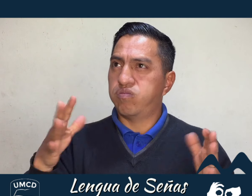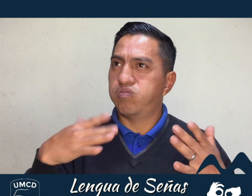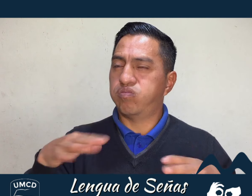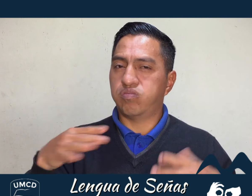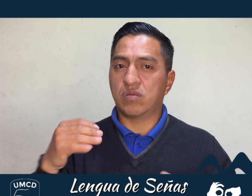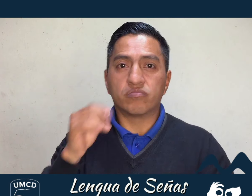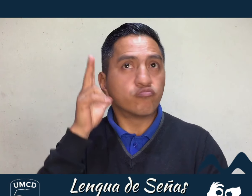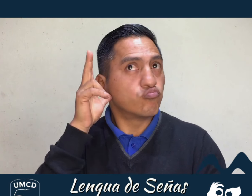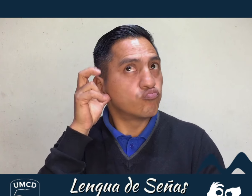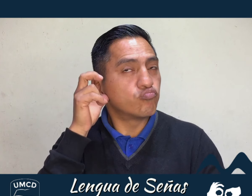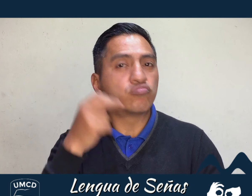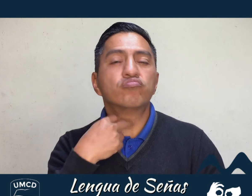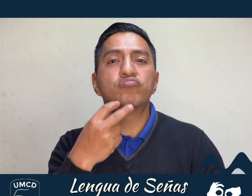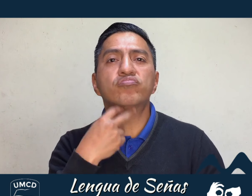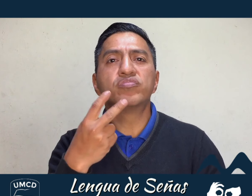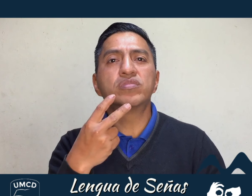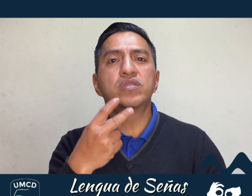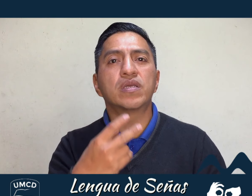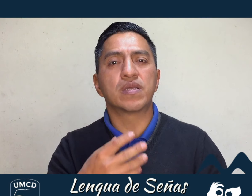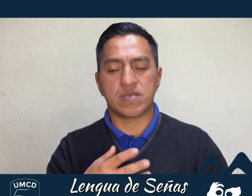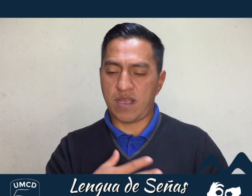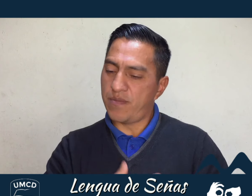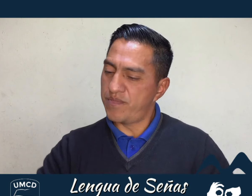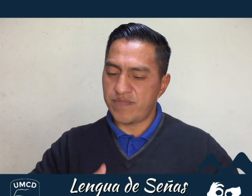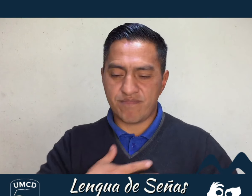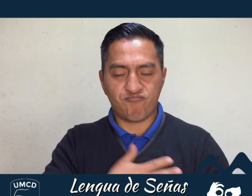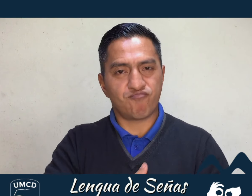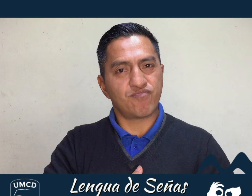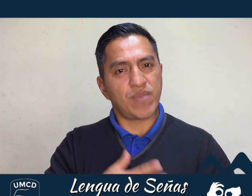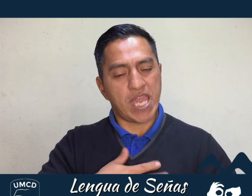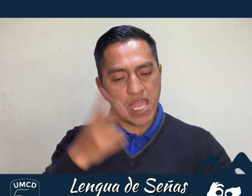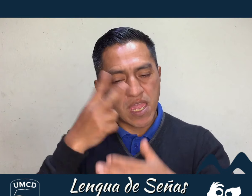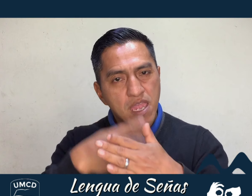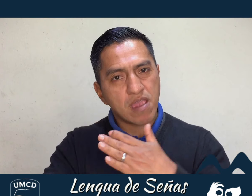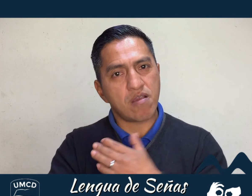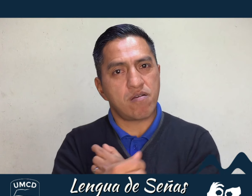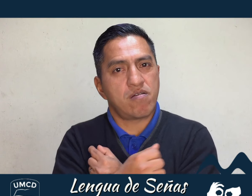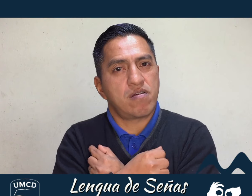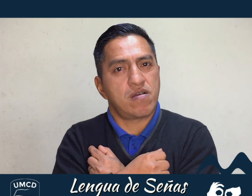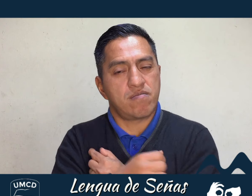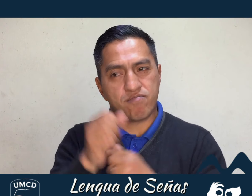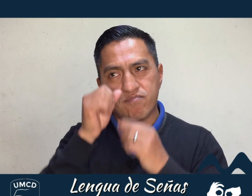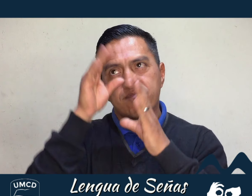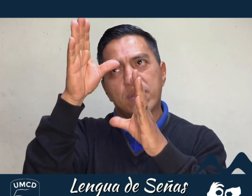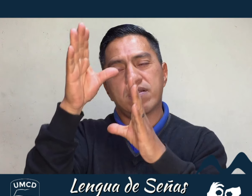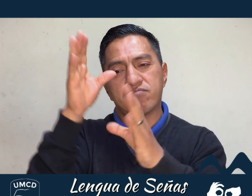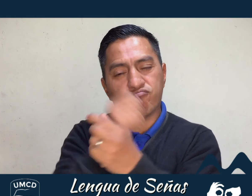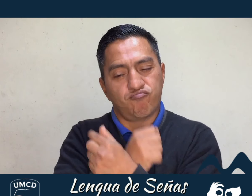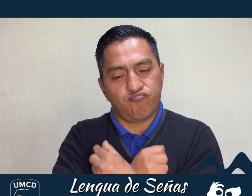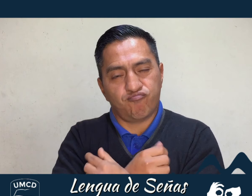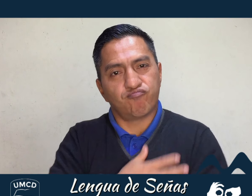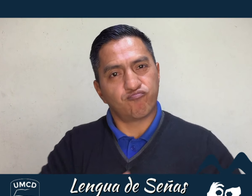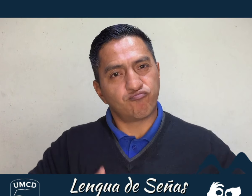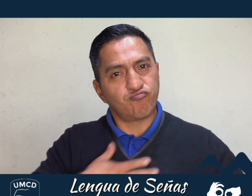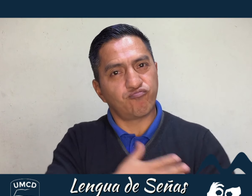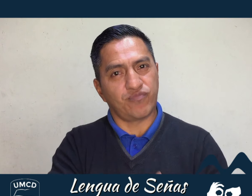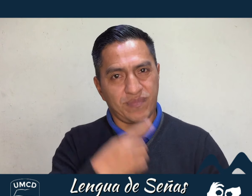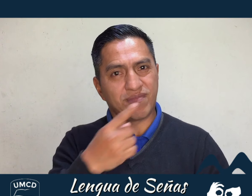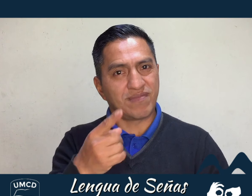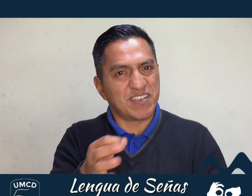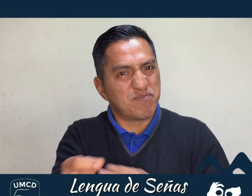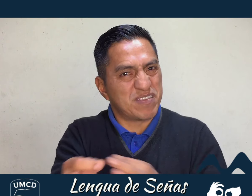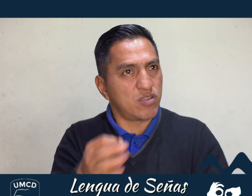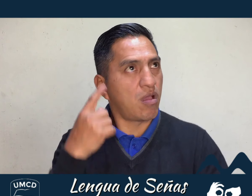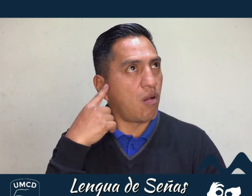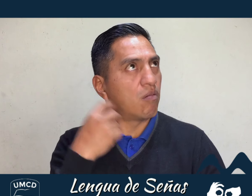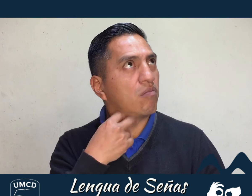tengo complacencia". Pues este pasaje es uno de tantos que nos ayuda a entender que Jesús es un hombre